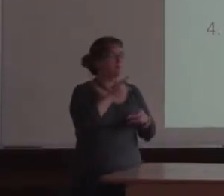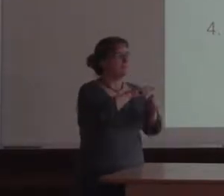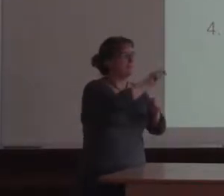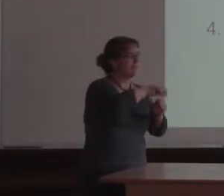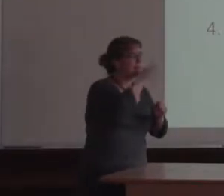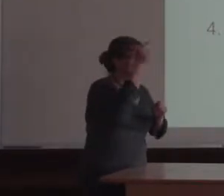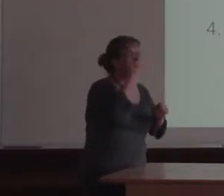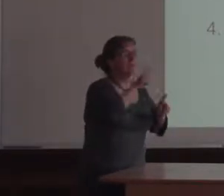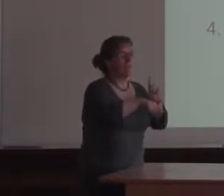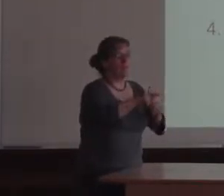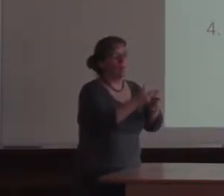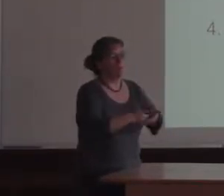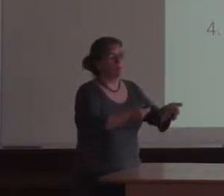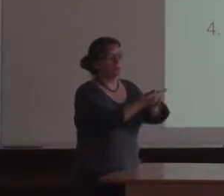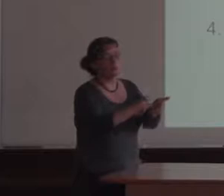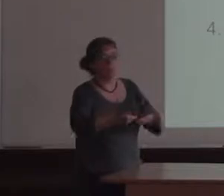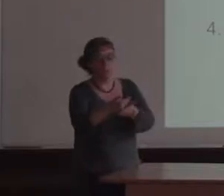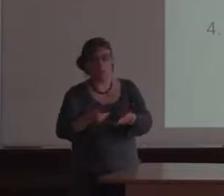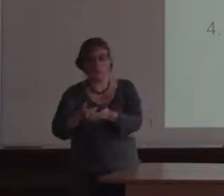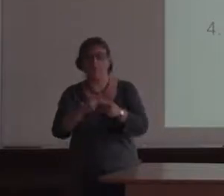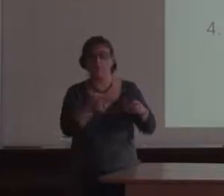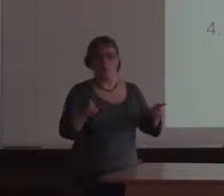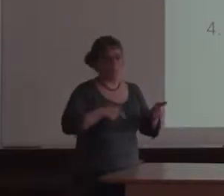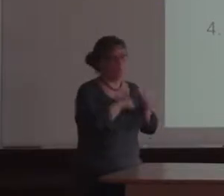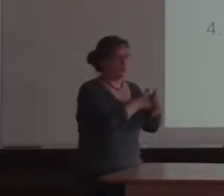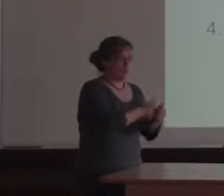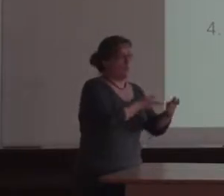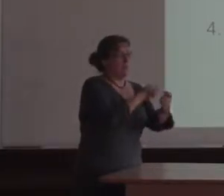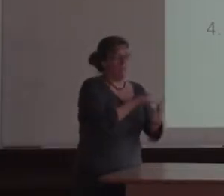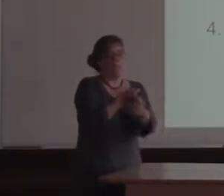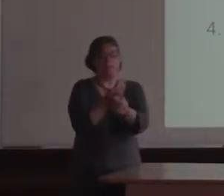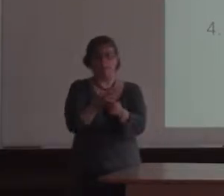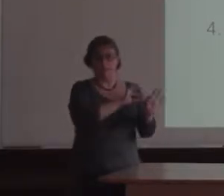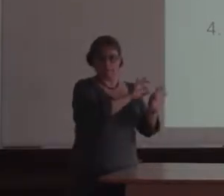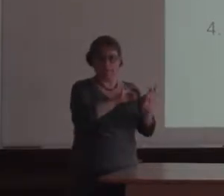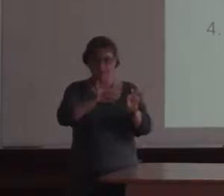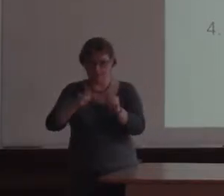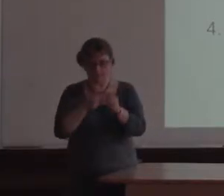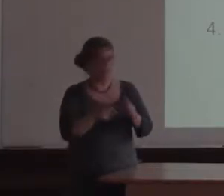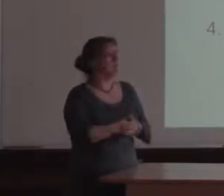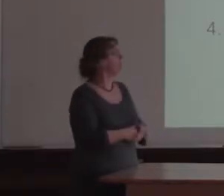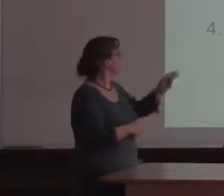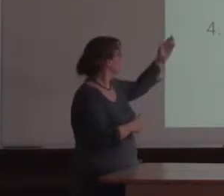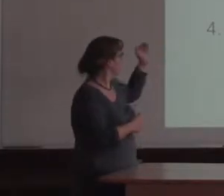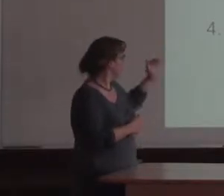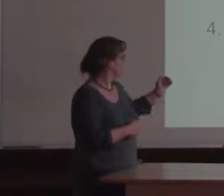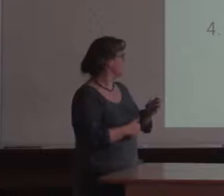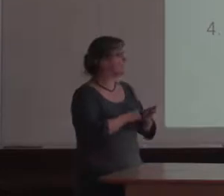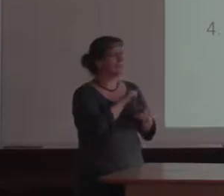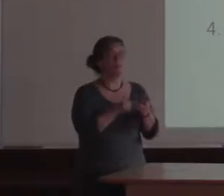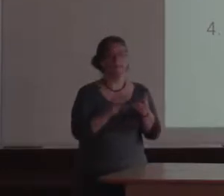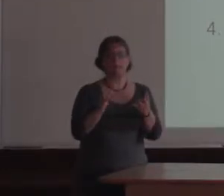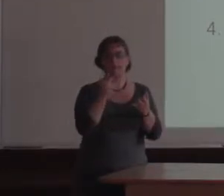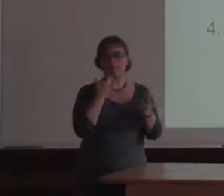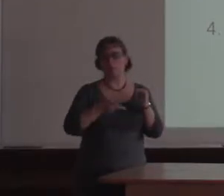avec différents jeux de données. Et dans la quatrième partie, on va avoir des techniques plutôt autour des assertions, donc comment vérifier que